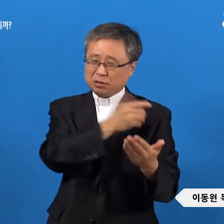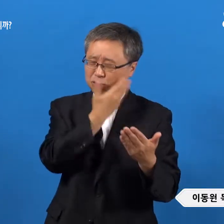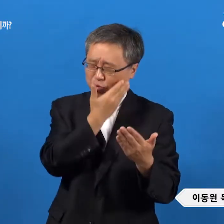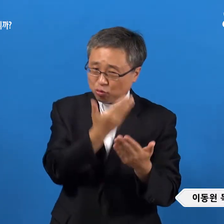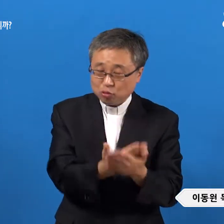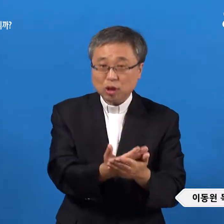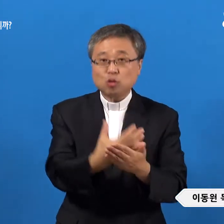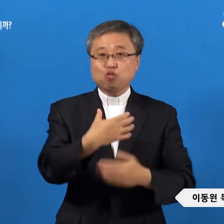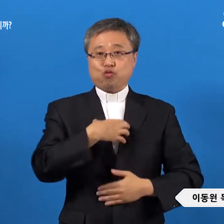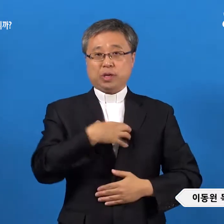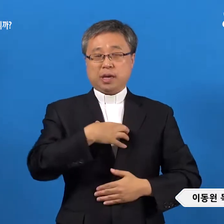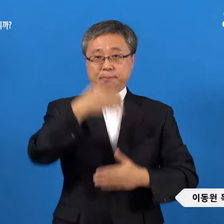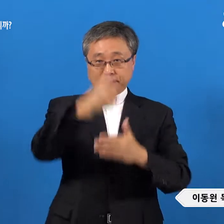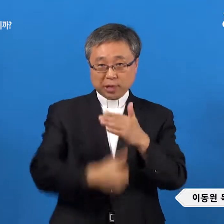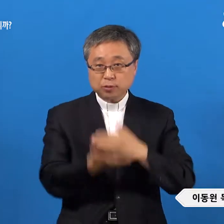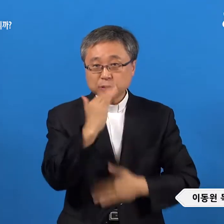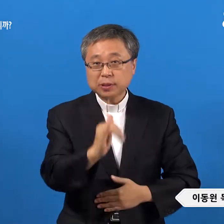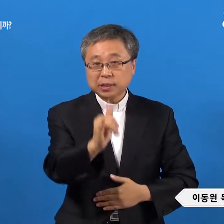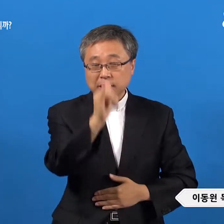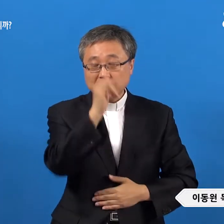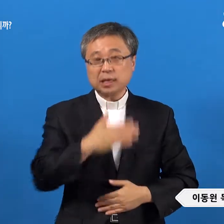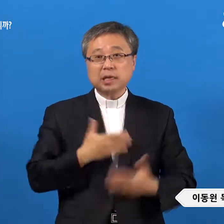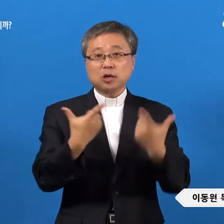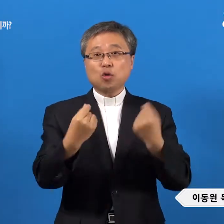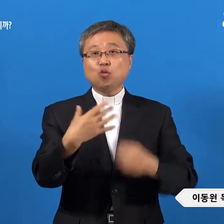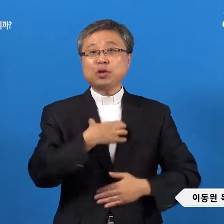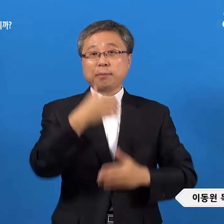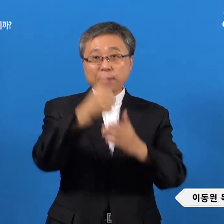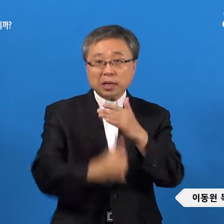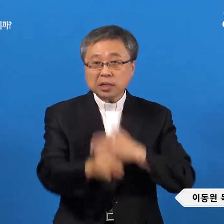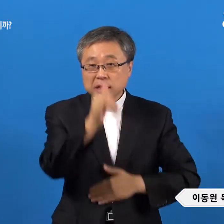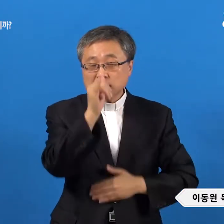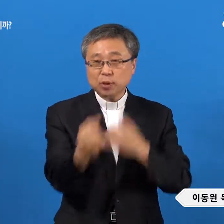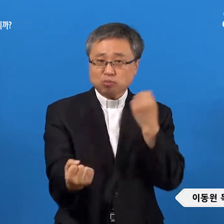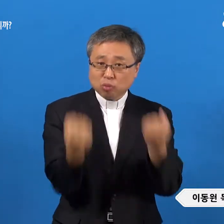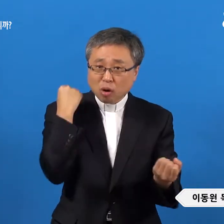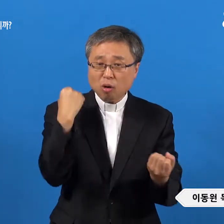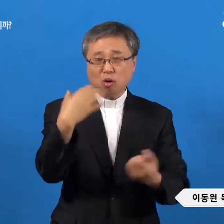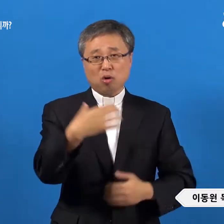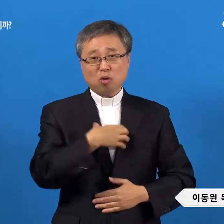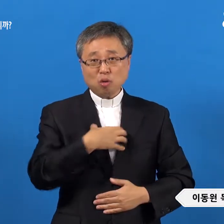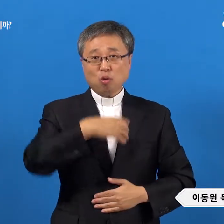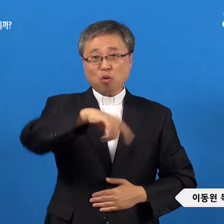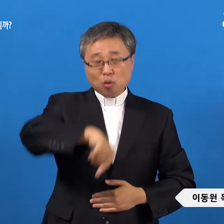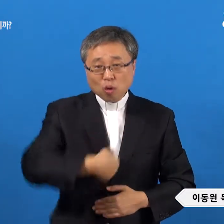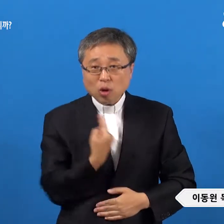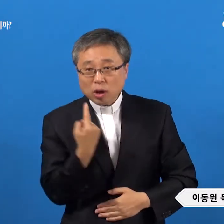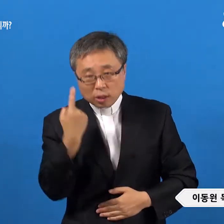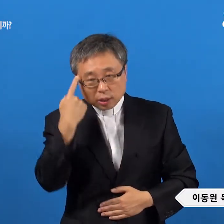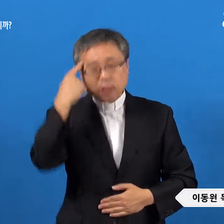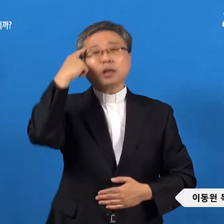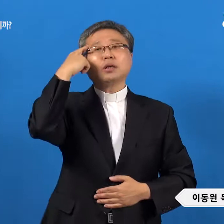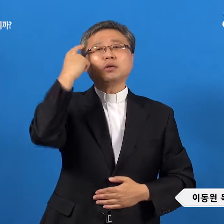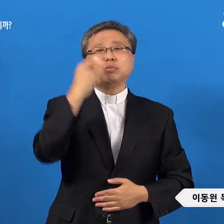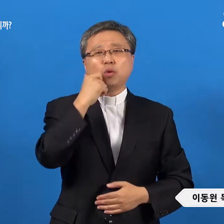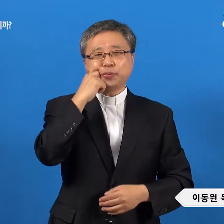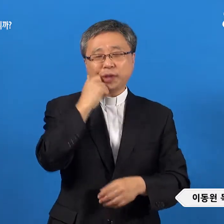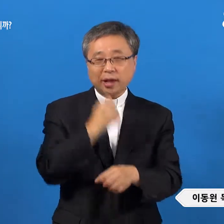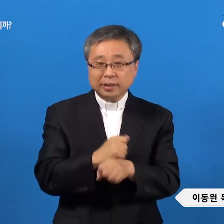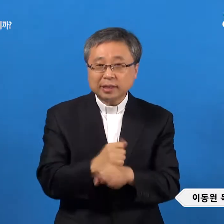빠질 수도 있다는 것입니다. 또 그런 위기에 빠져 있으면서도 그 위기 자체를 자각하지 못하는 그런